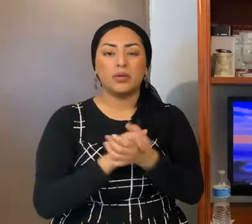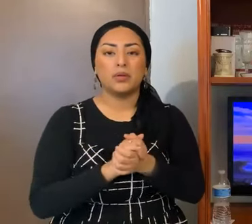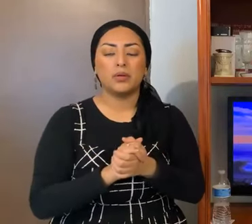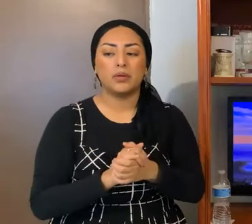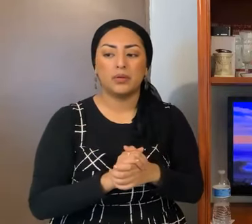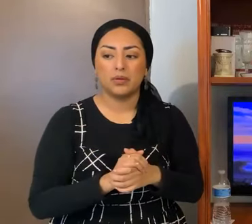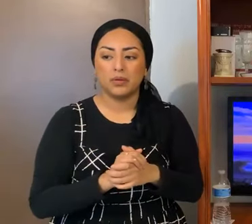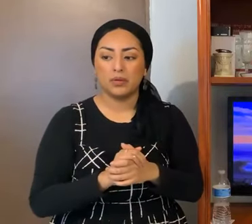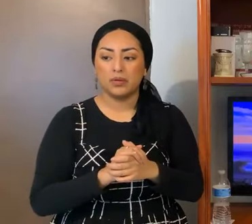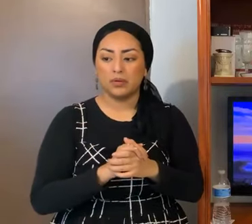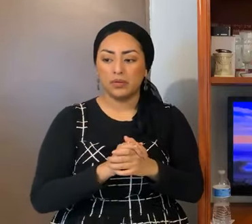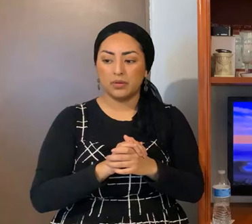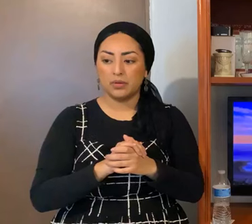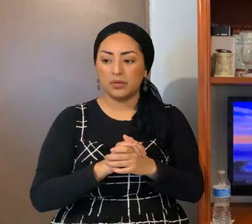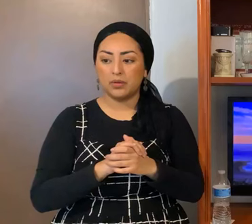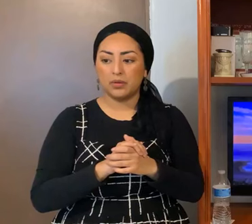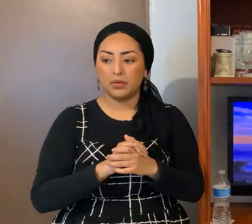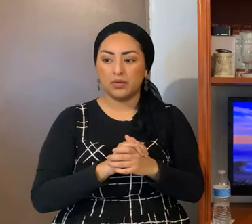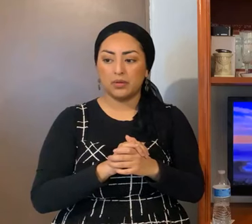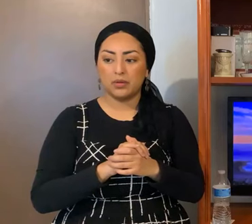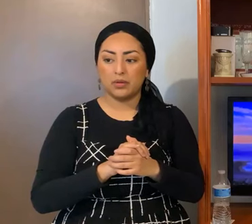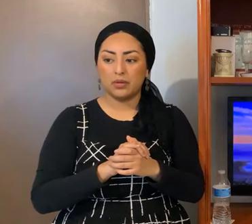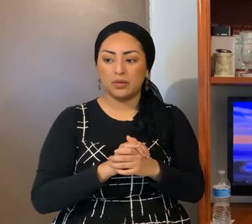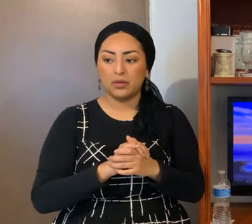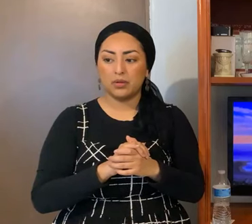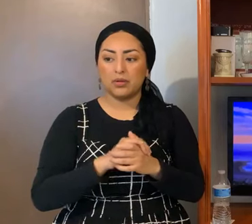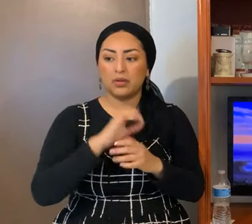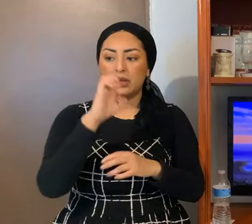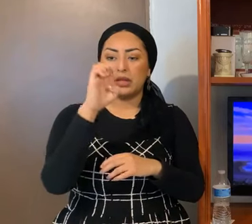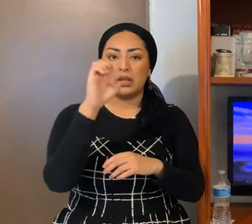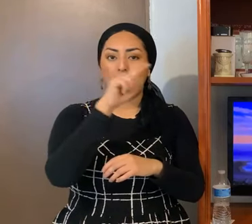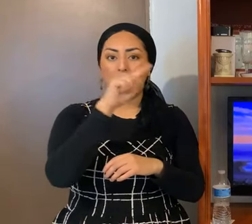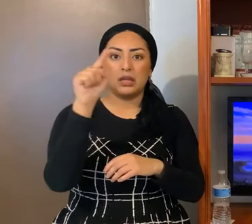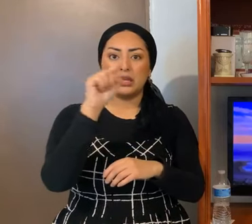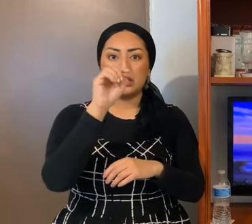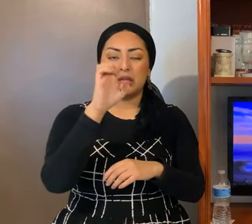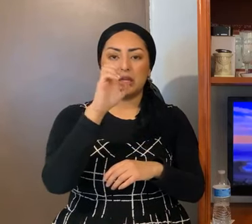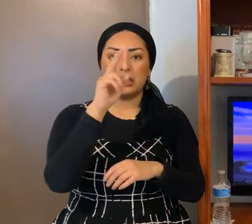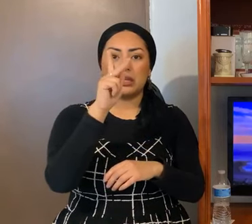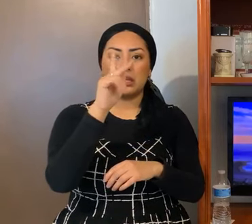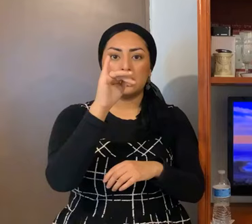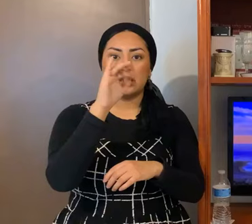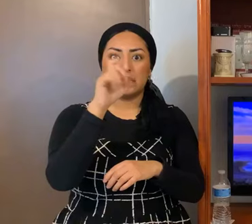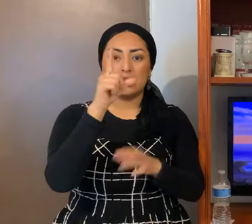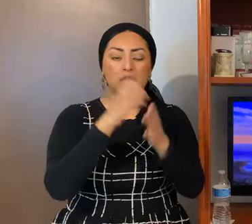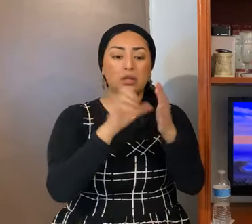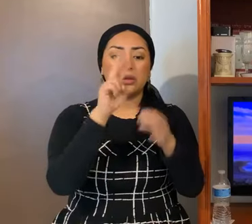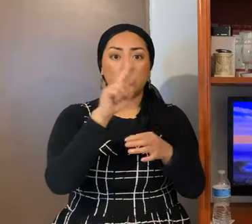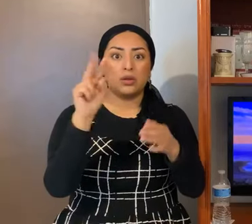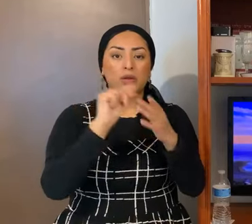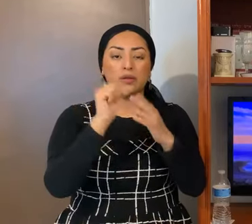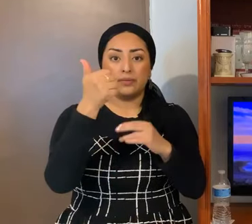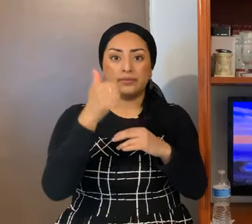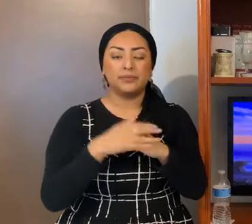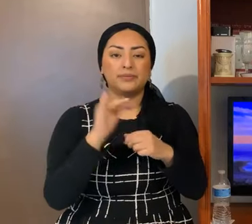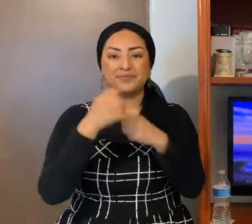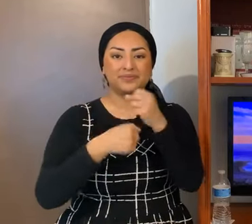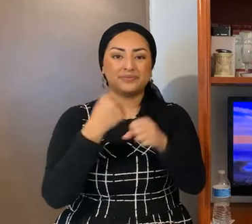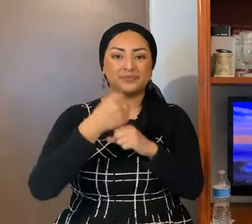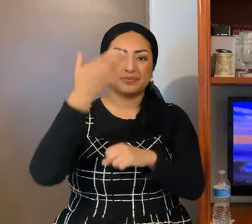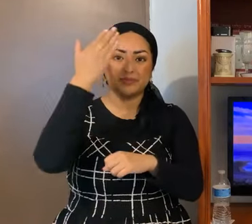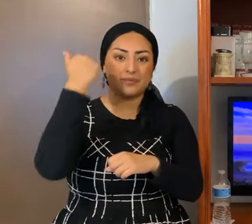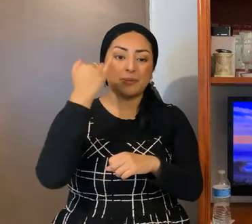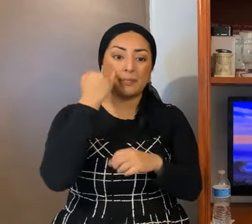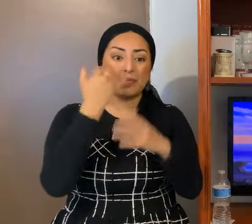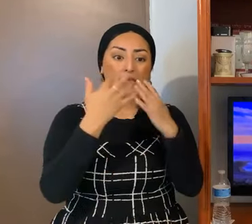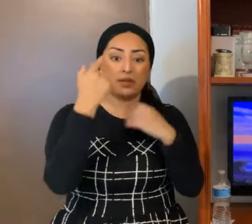22, verso 10. ¿Sí? Ezequiel 22, verso 17. Como en los años pasados, si alguien